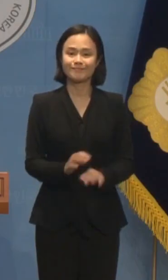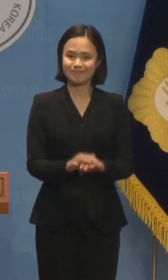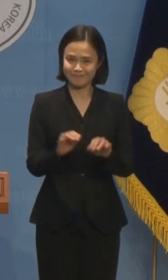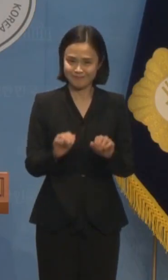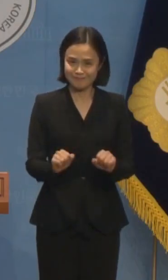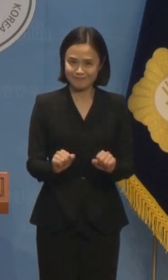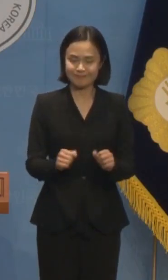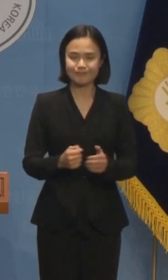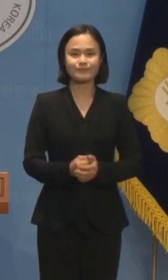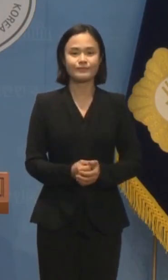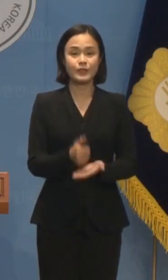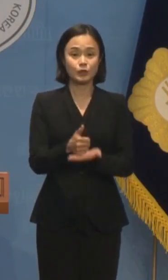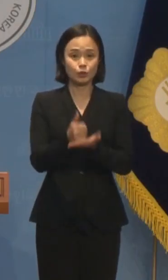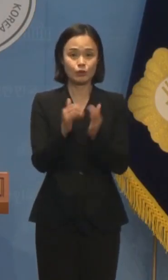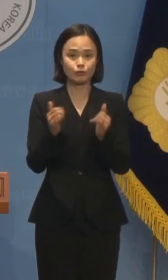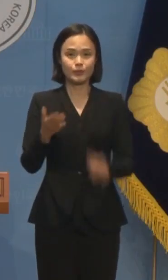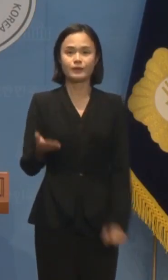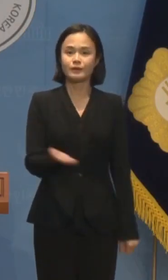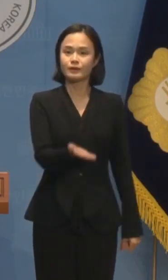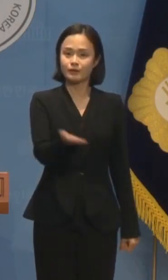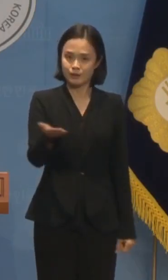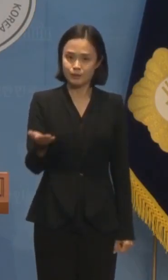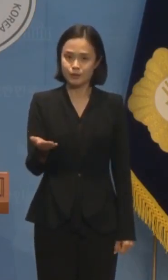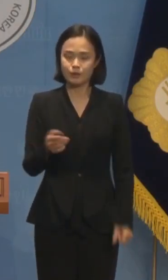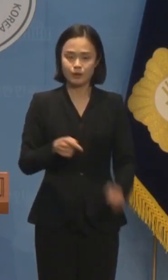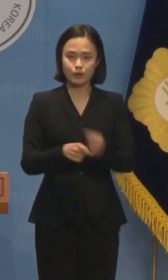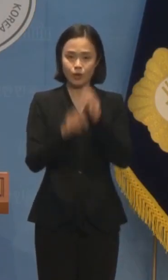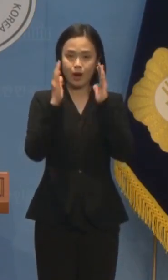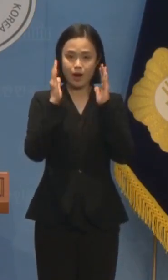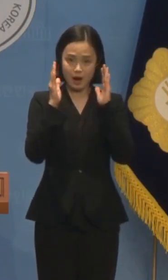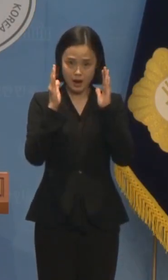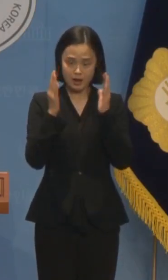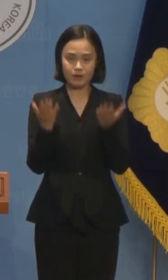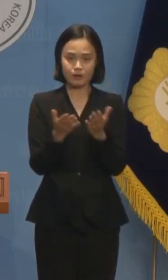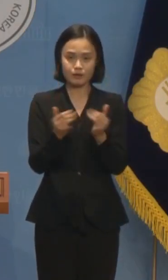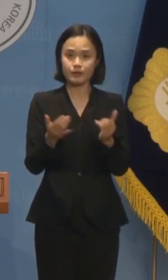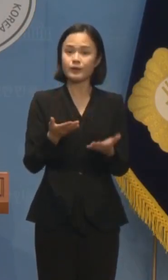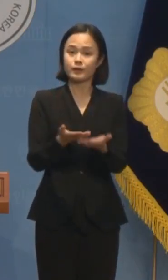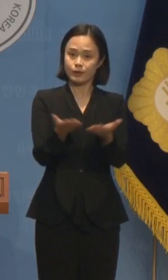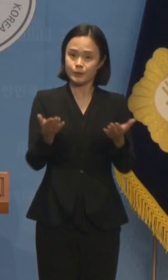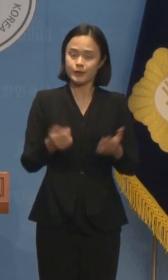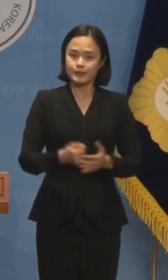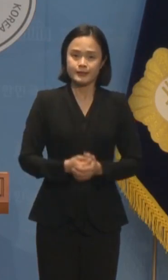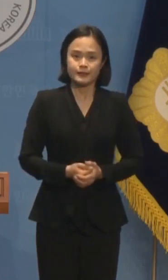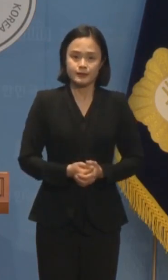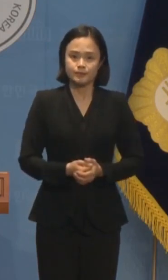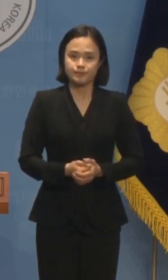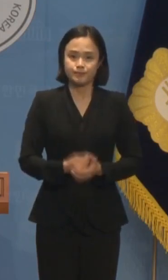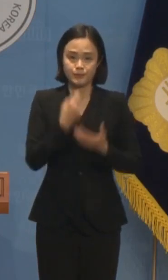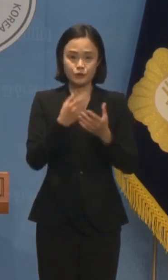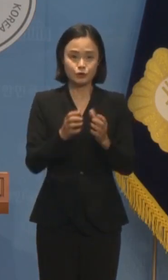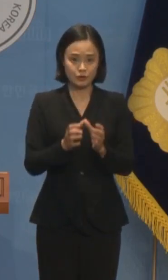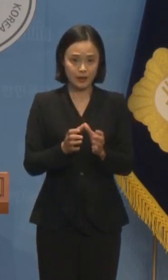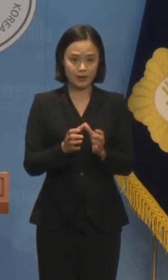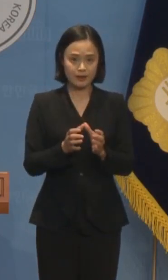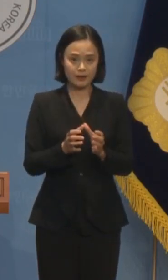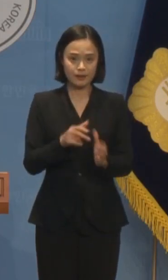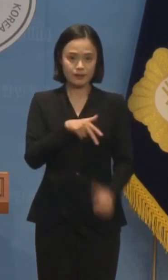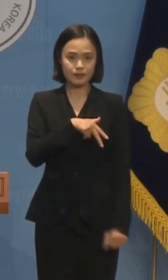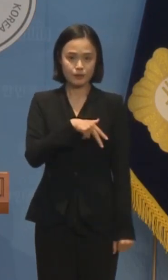안녕하십니까? 존경하는 국민 여러분, 과학기술계 종사자 여러분, 더불어민주당 유성굴